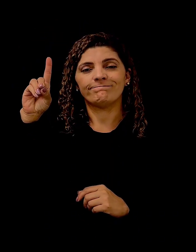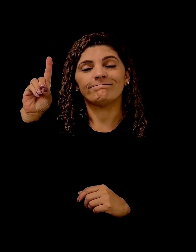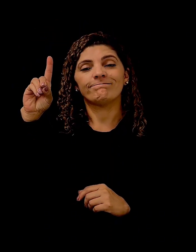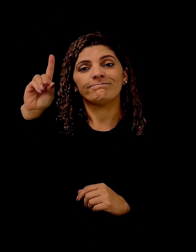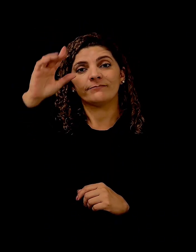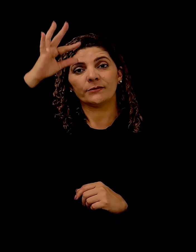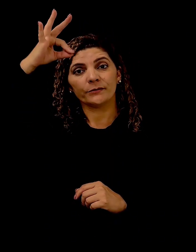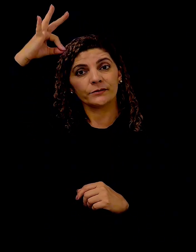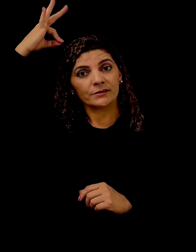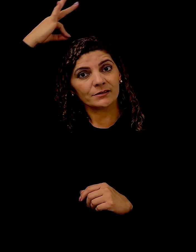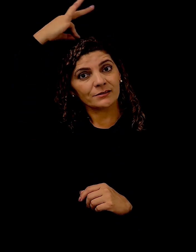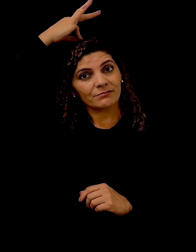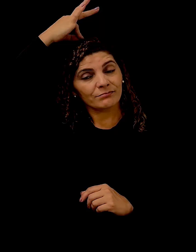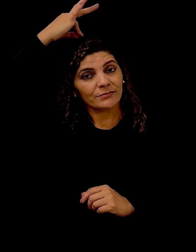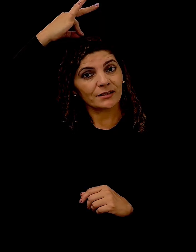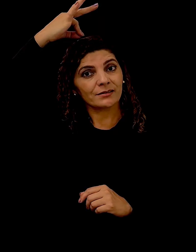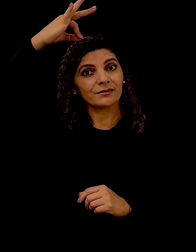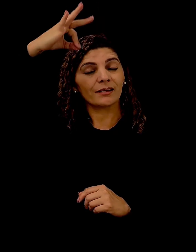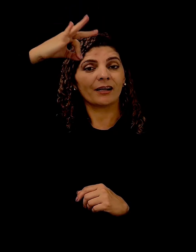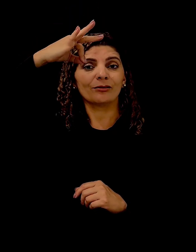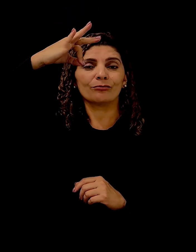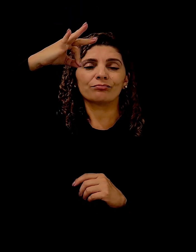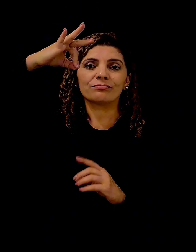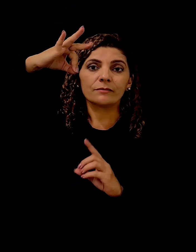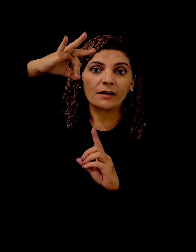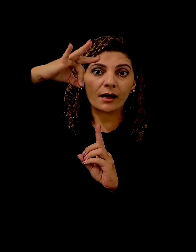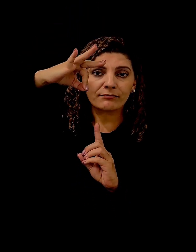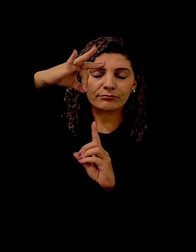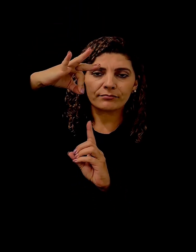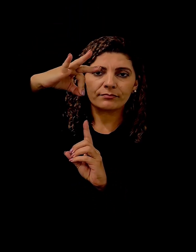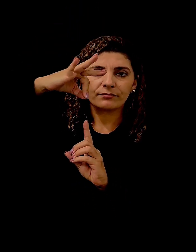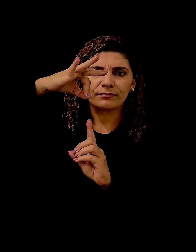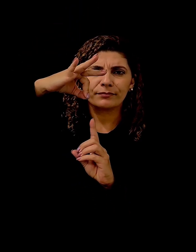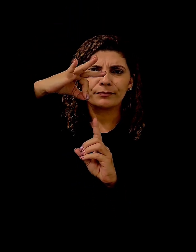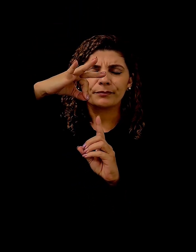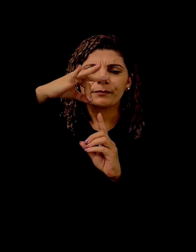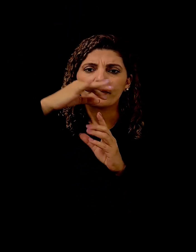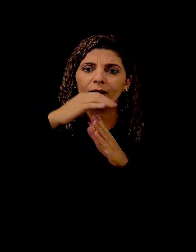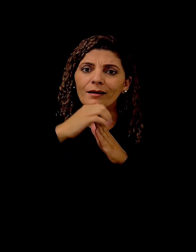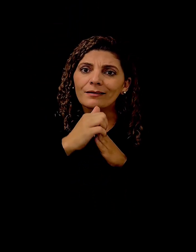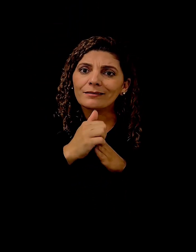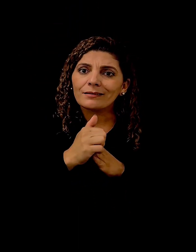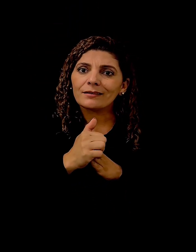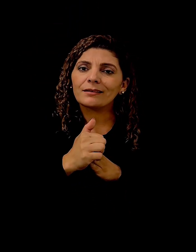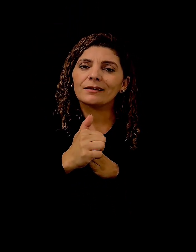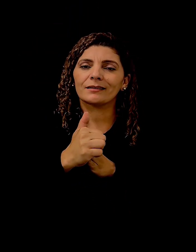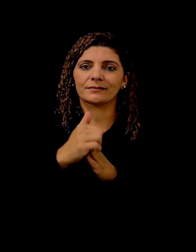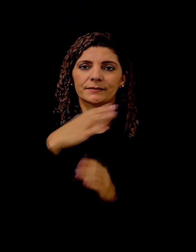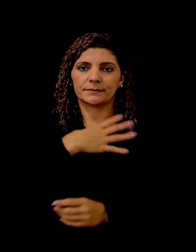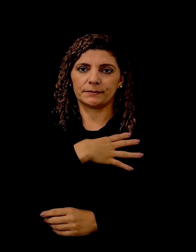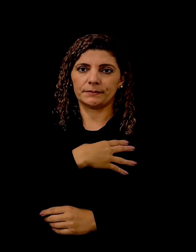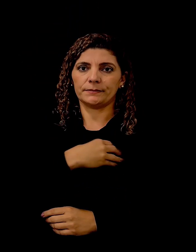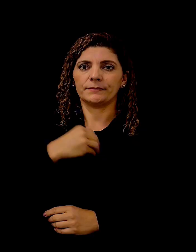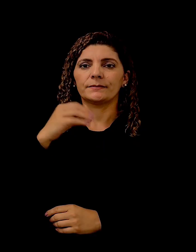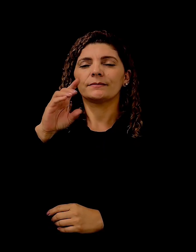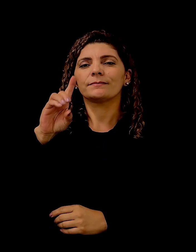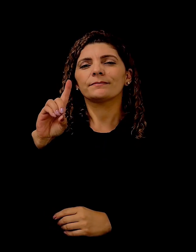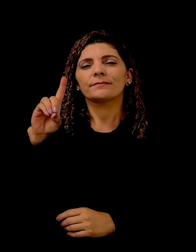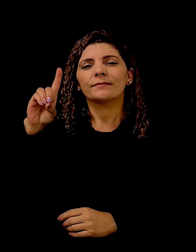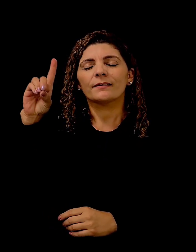verdade, o guia dos filhos de Deus,